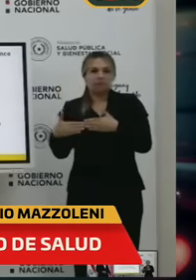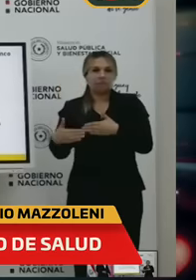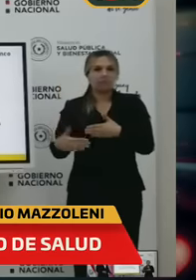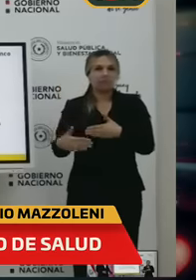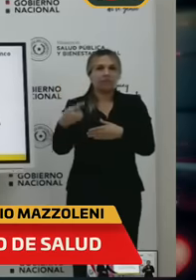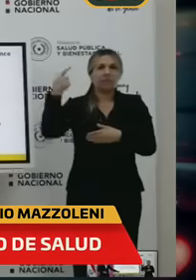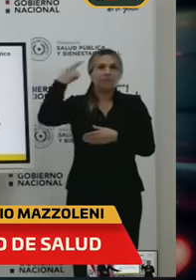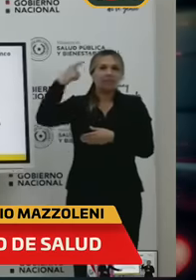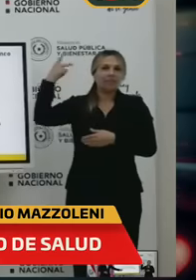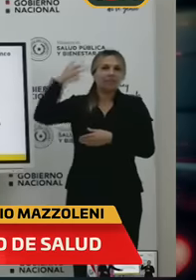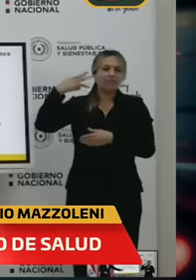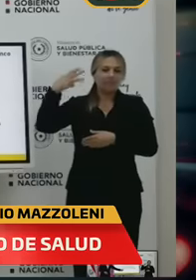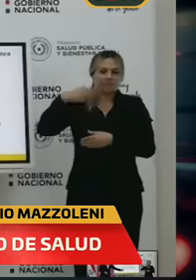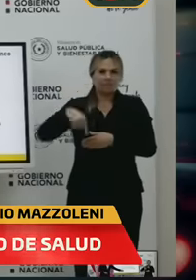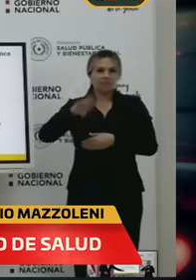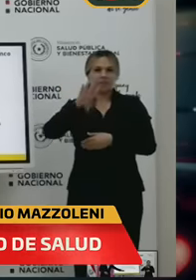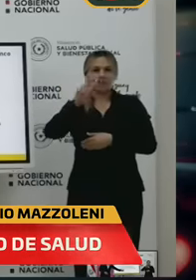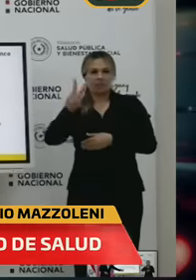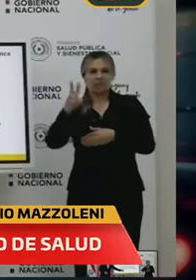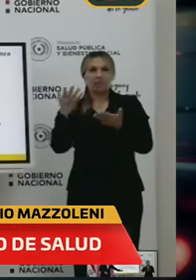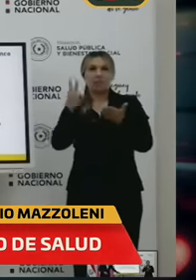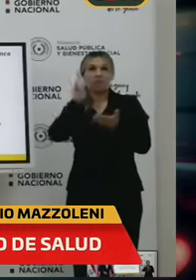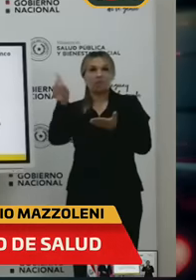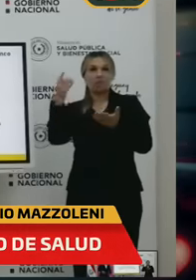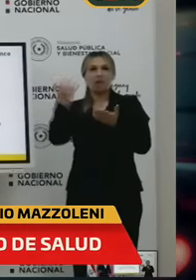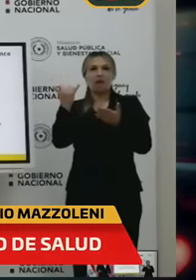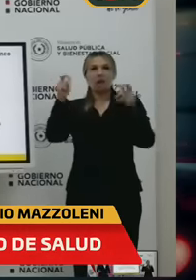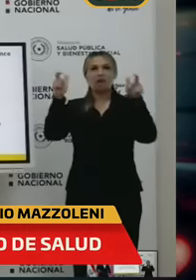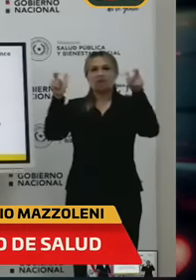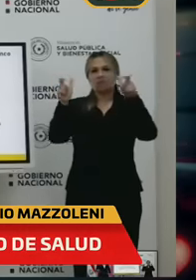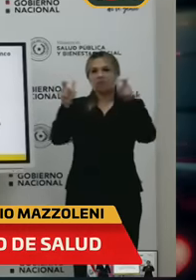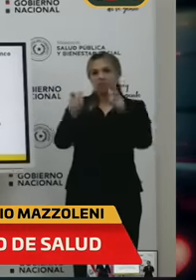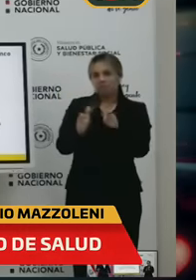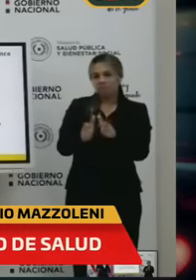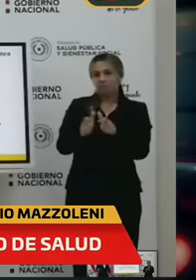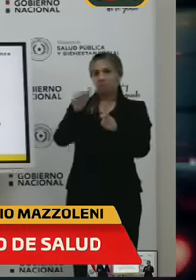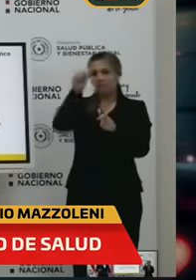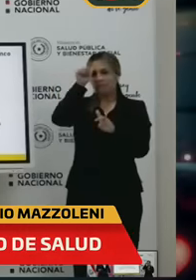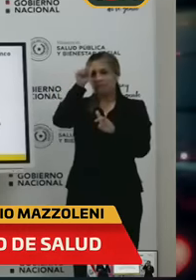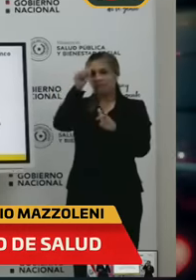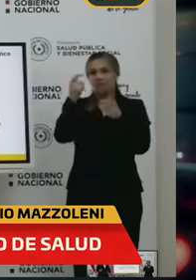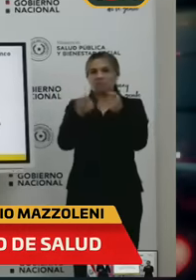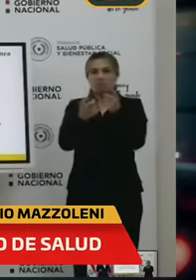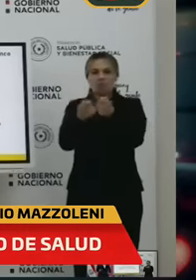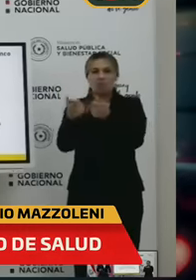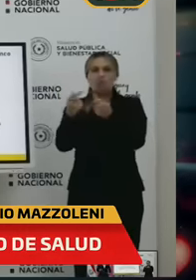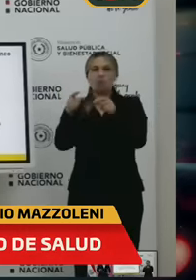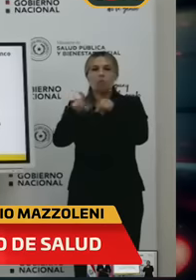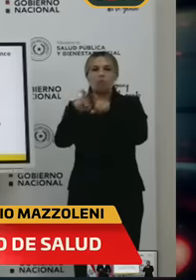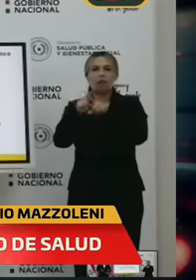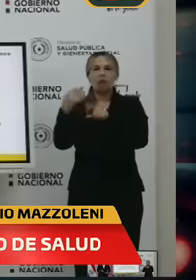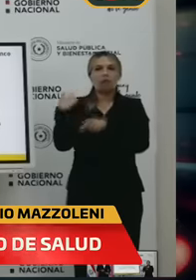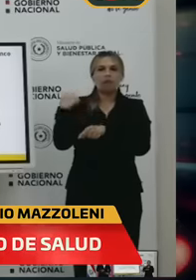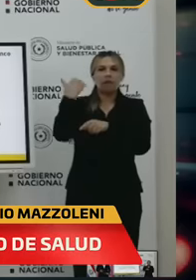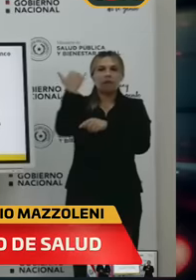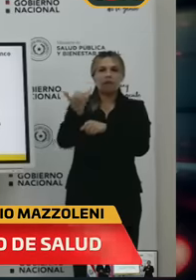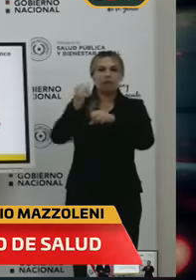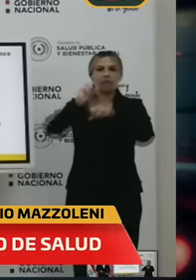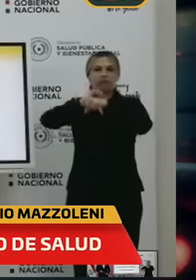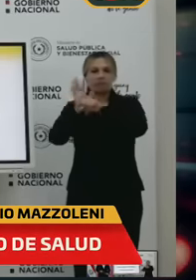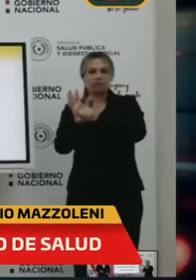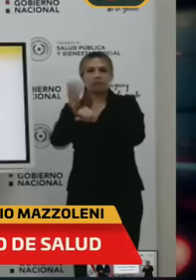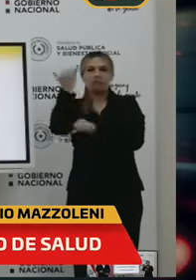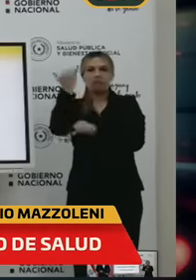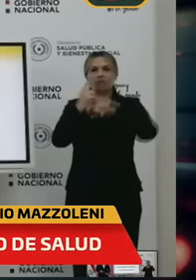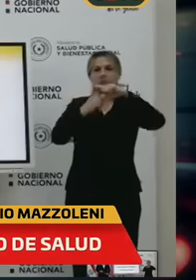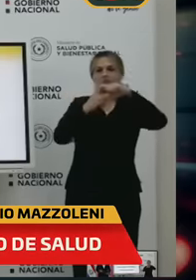los datos completos, pero pueden ver cómo hay un descenso pronunciado de las notificaciones y de los casos confirmados en el